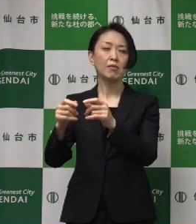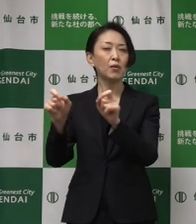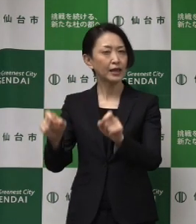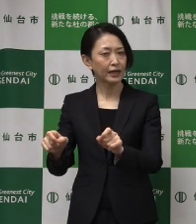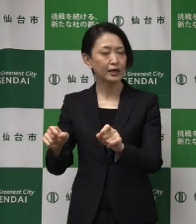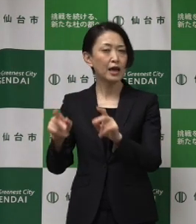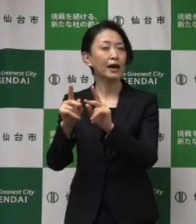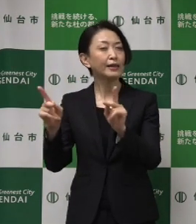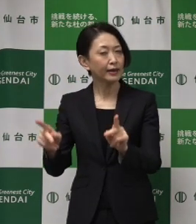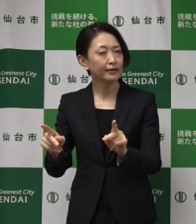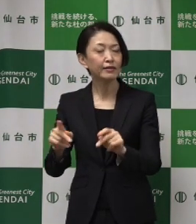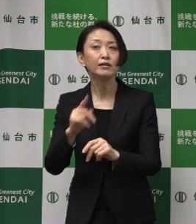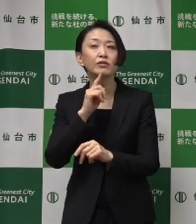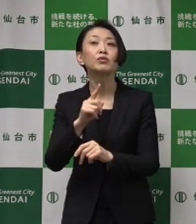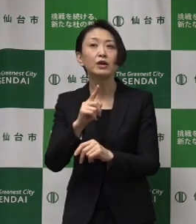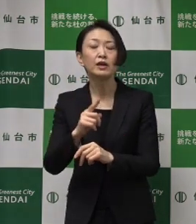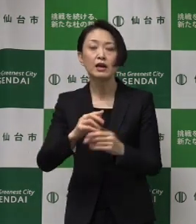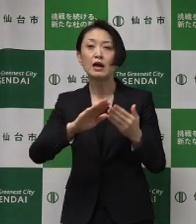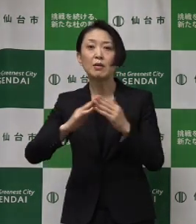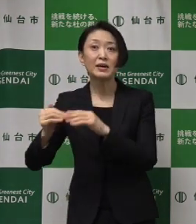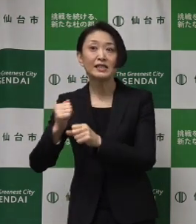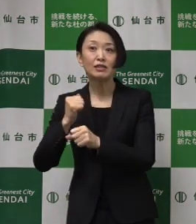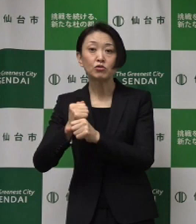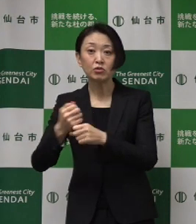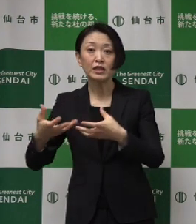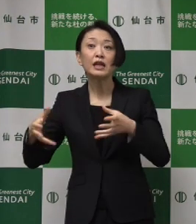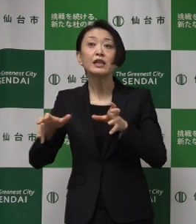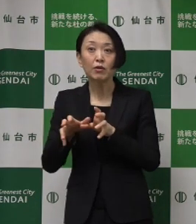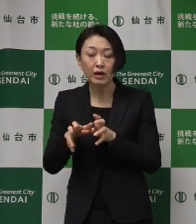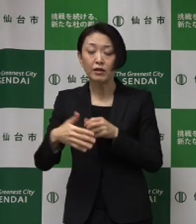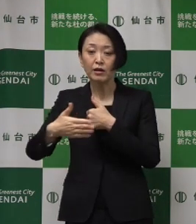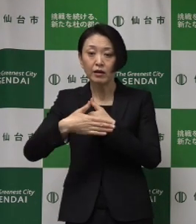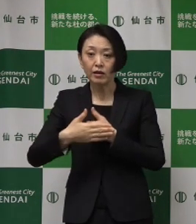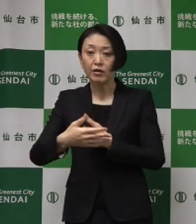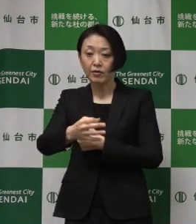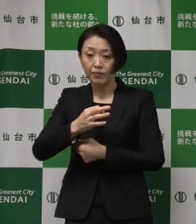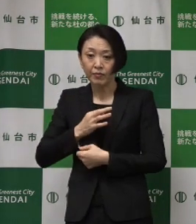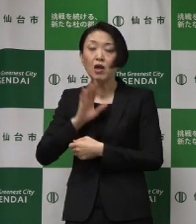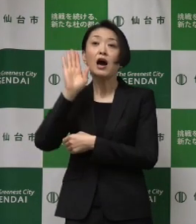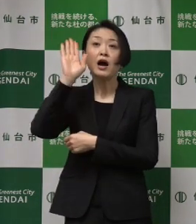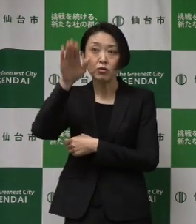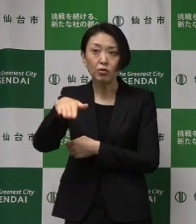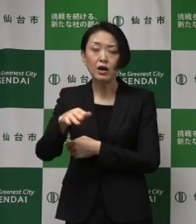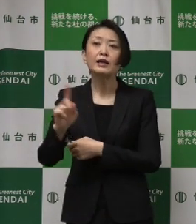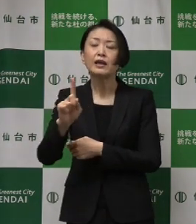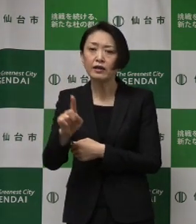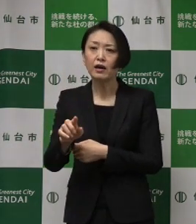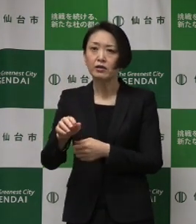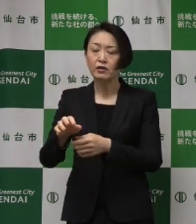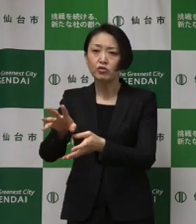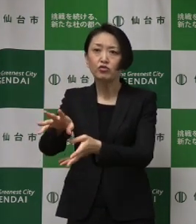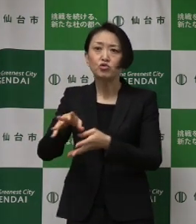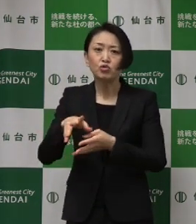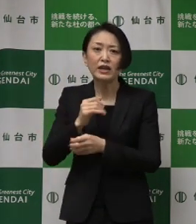ますか、地元の団体っていうのは自分で収益事業を上げていかないと継続を持って活動できないってことがあったと思います。それは収益事